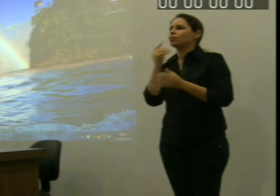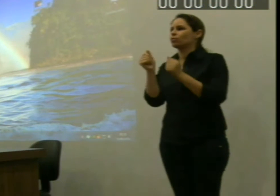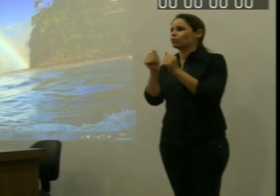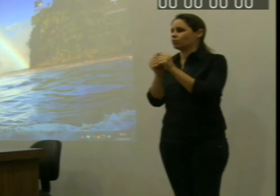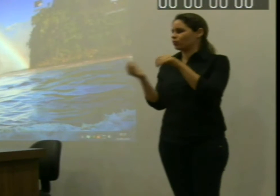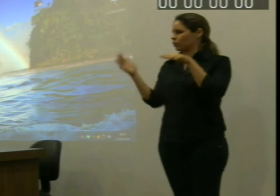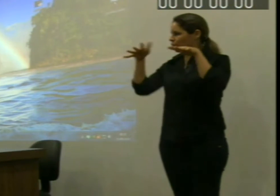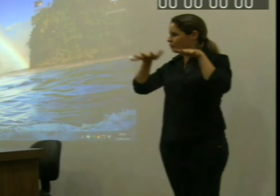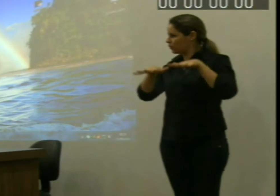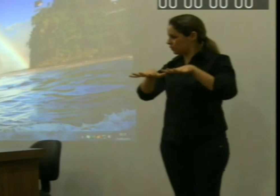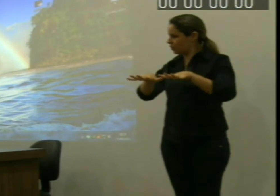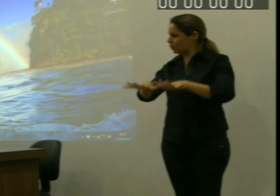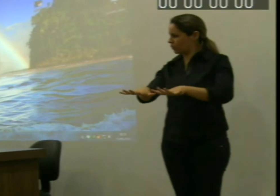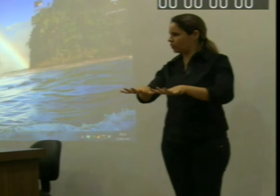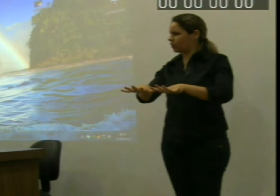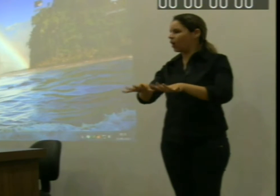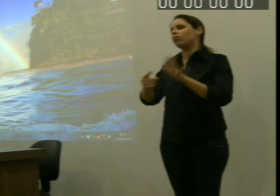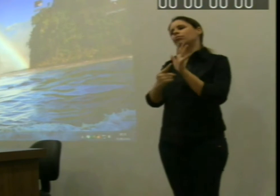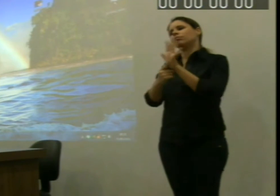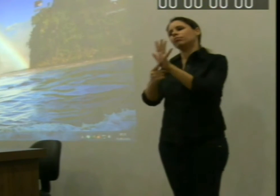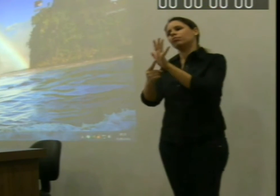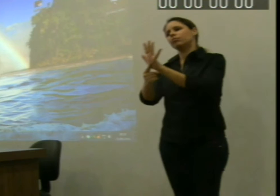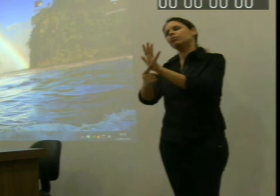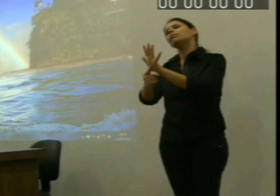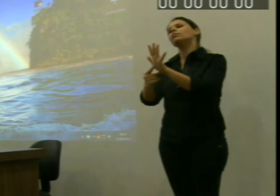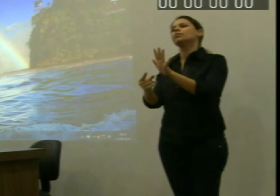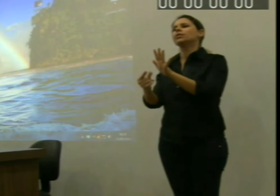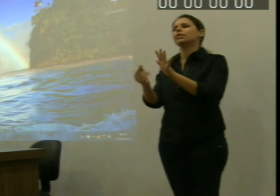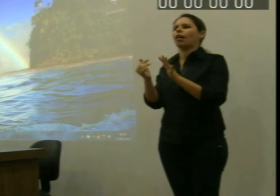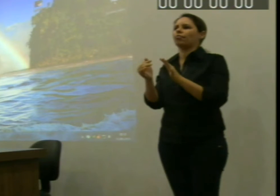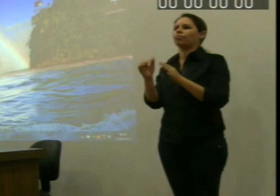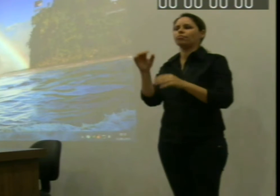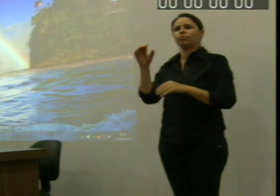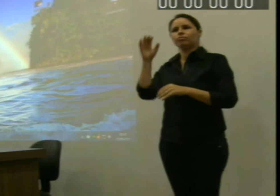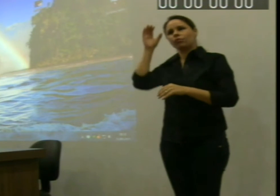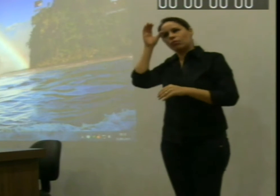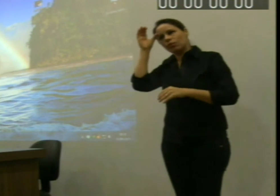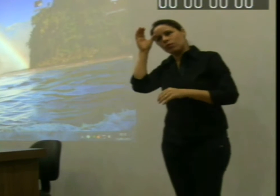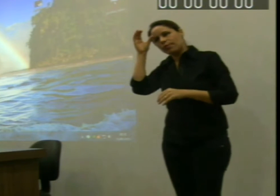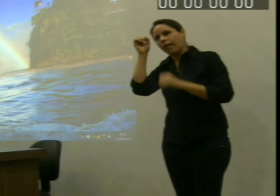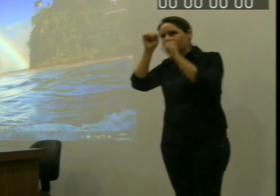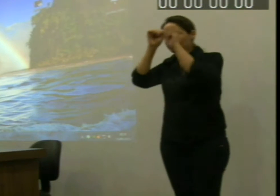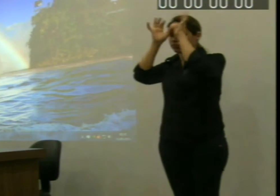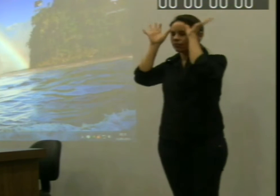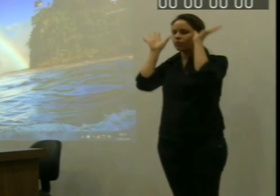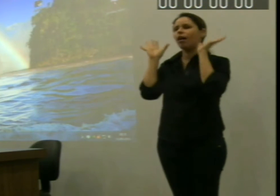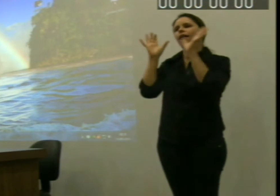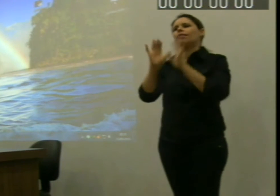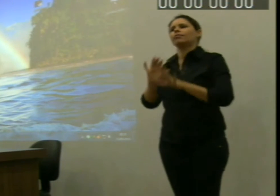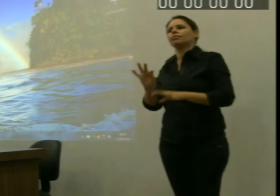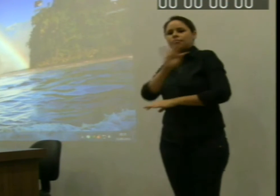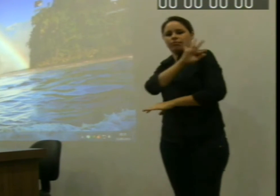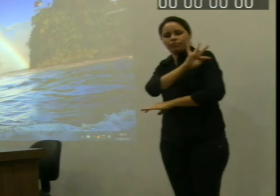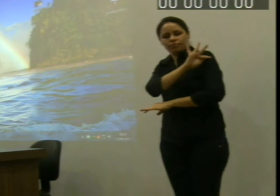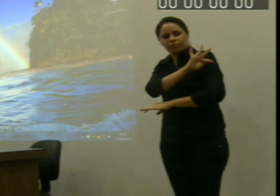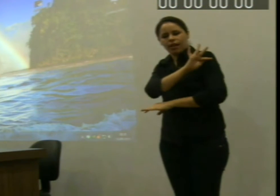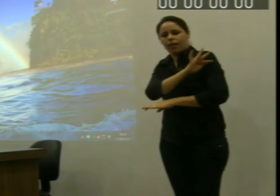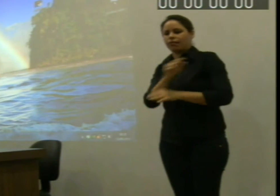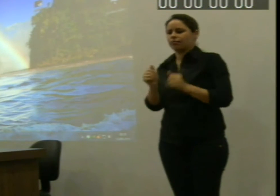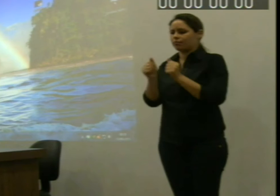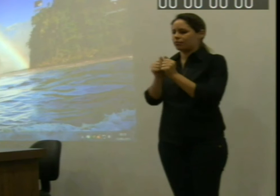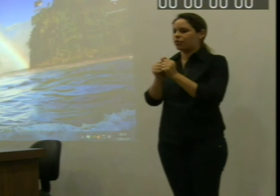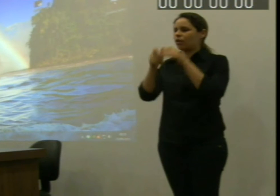de levar conhecimento técnico e social para seus participantes incentivando e enfatizando a importância da língua dos